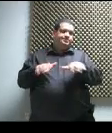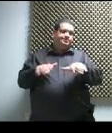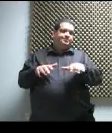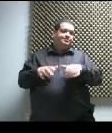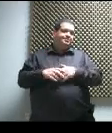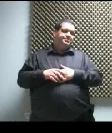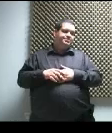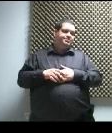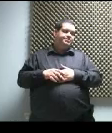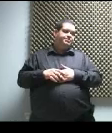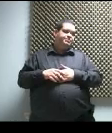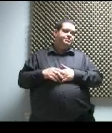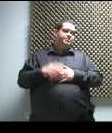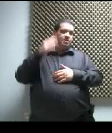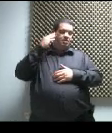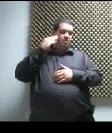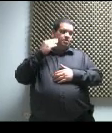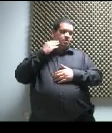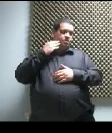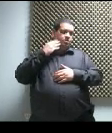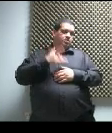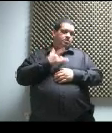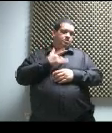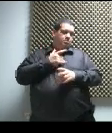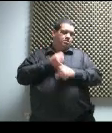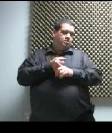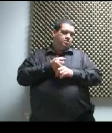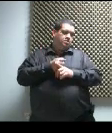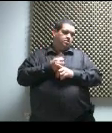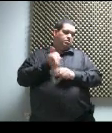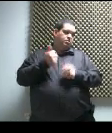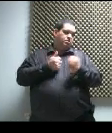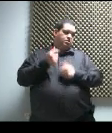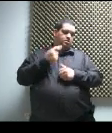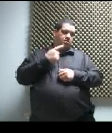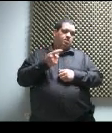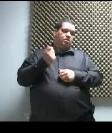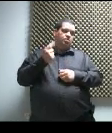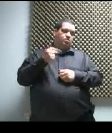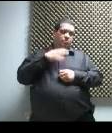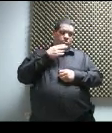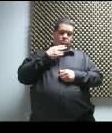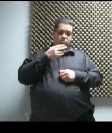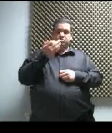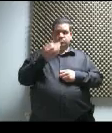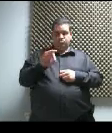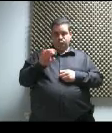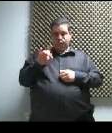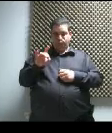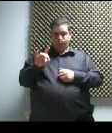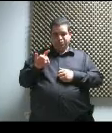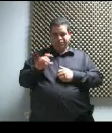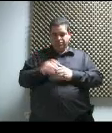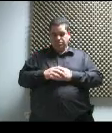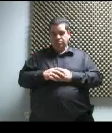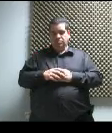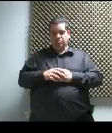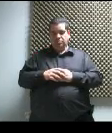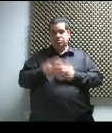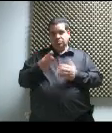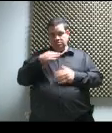¿no? O sea, que hubo, que fue precisamente en Mayagüez, que fue donde más se sintió. ¿Cuál le estás refiriendo? El 11 de octubre del 1918. Que